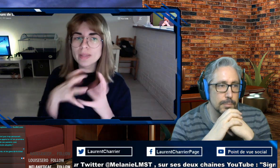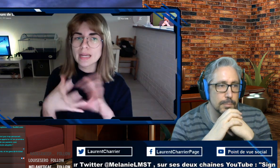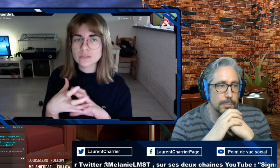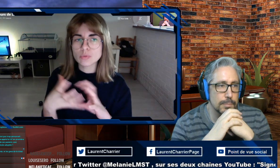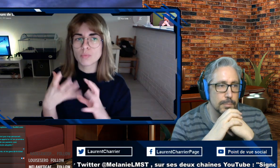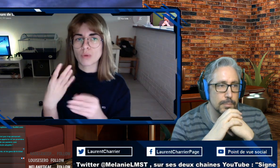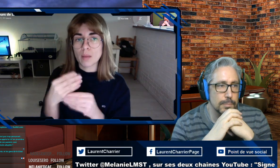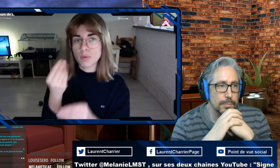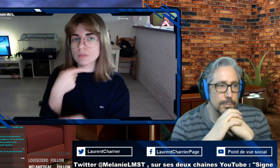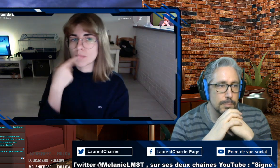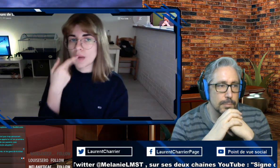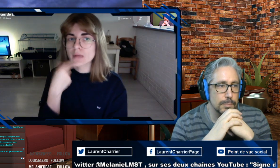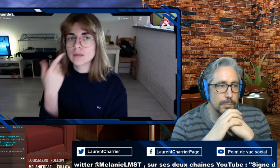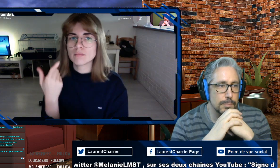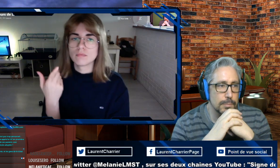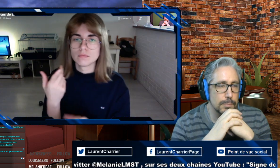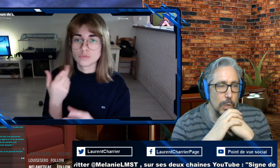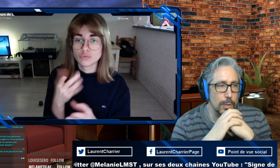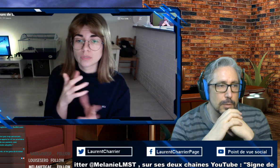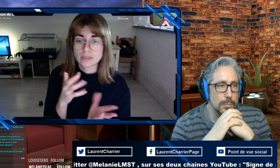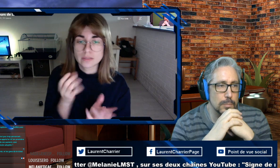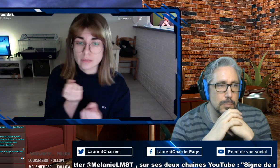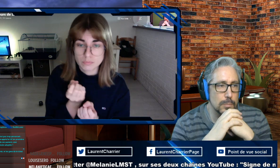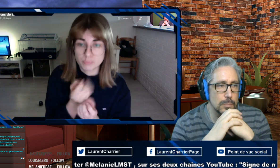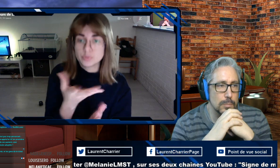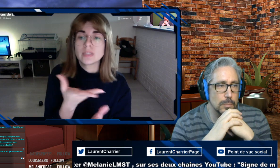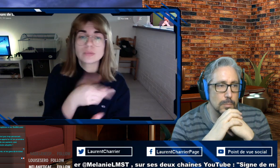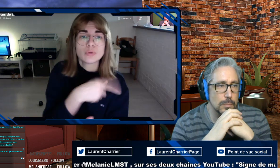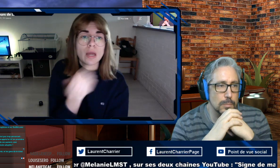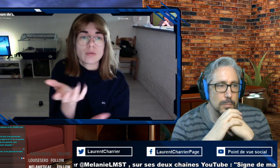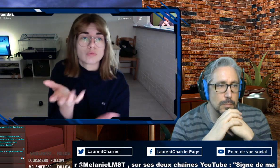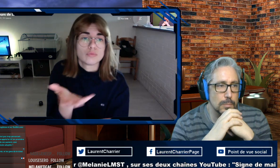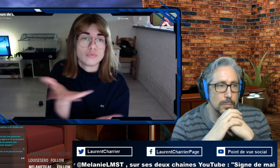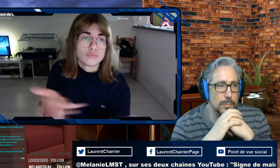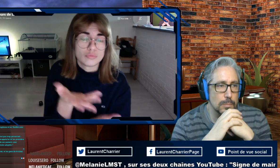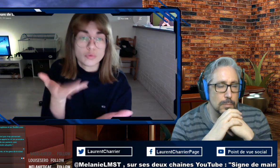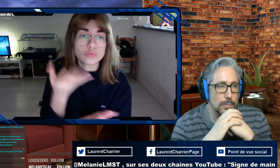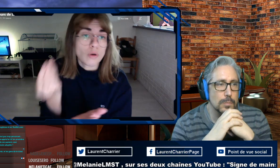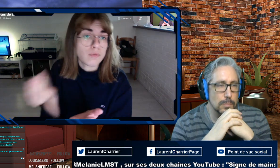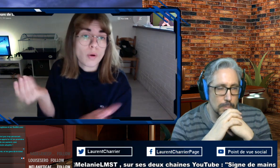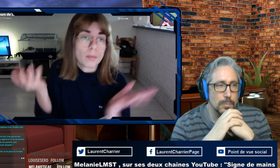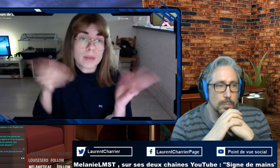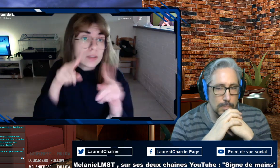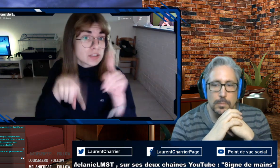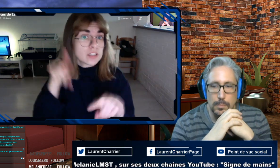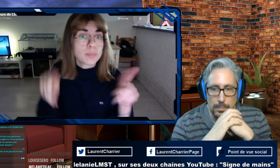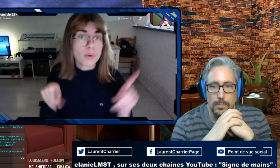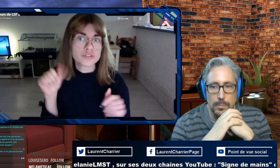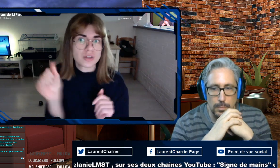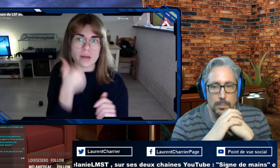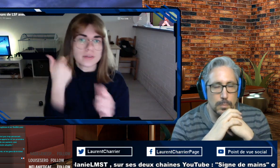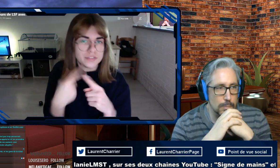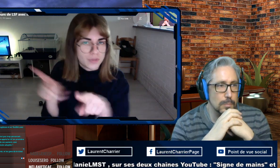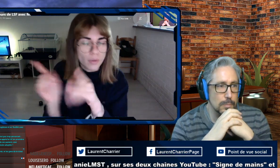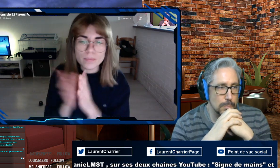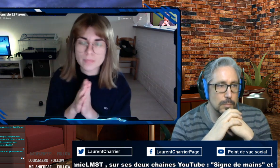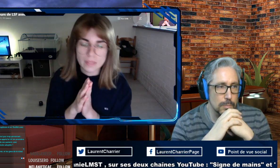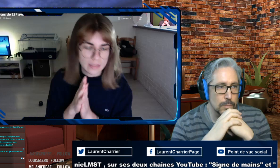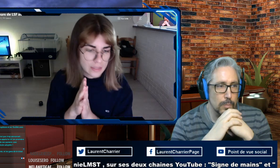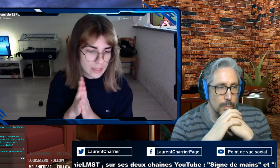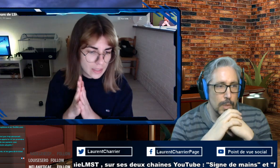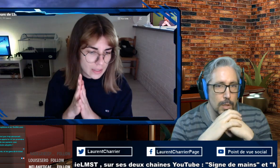de complications pour apprendre à parler. Donc, ça a été plus naturel que d'autres enfants après. Ça dépend, chacun est